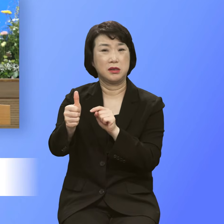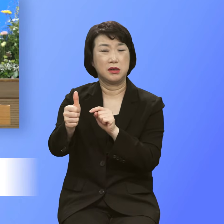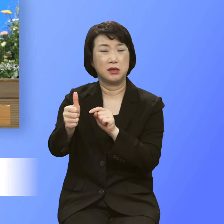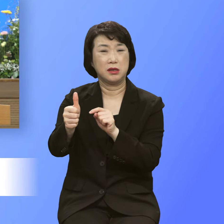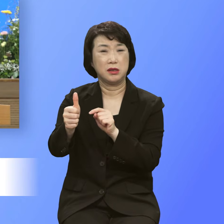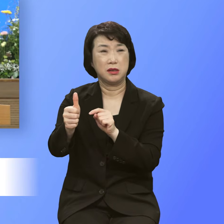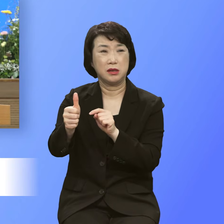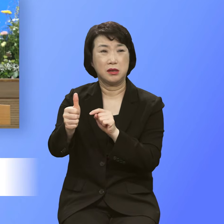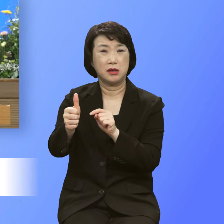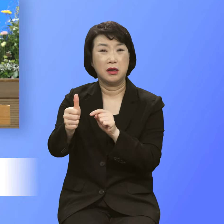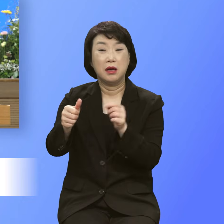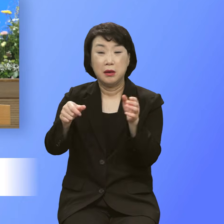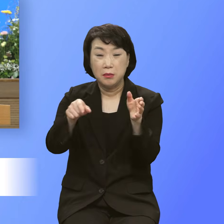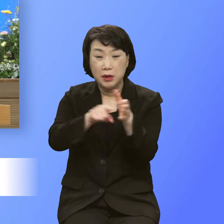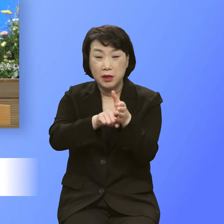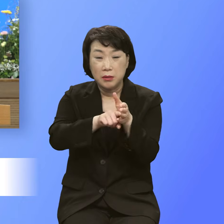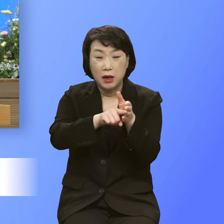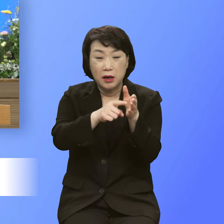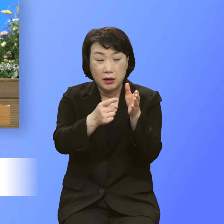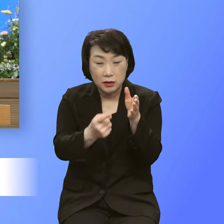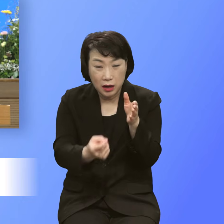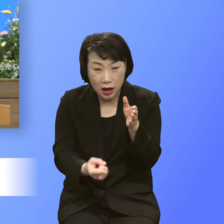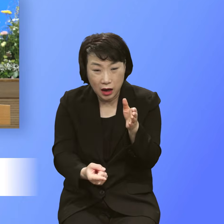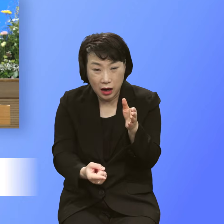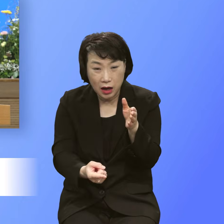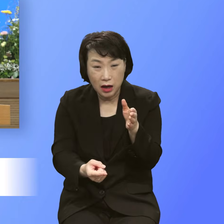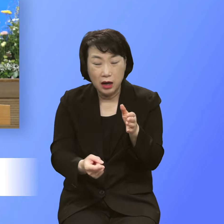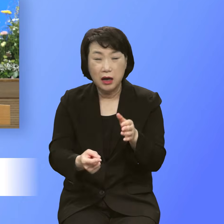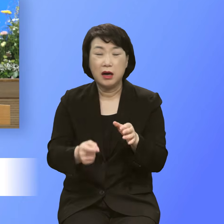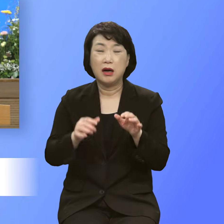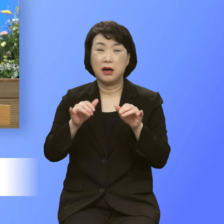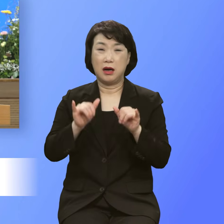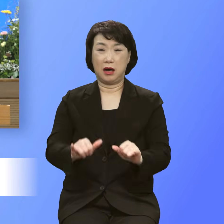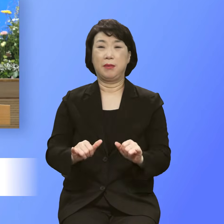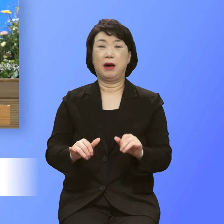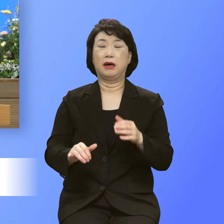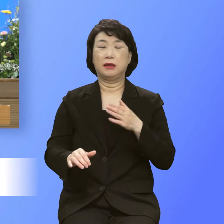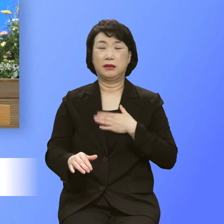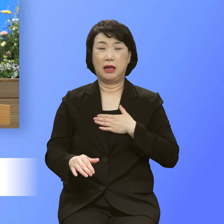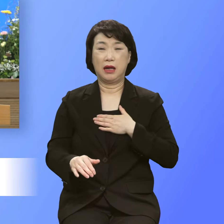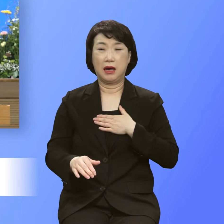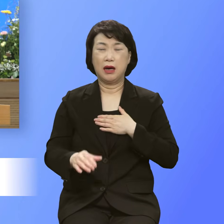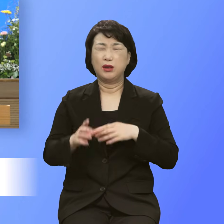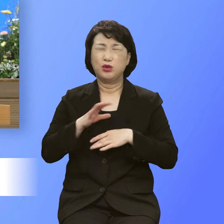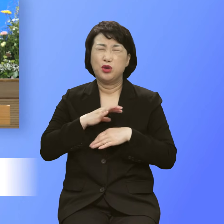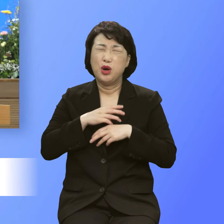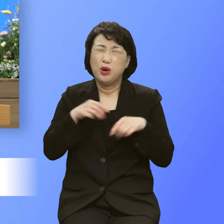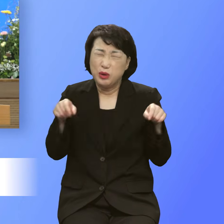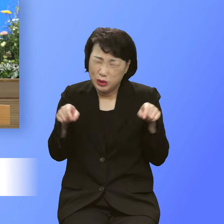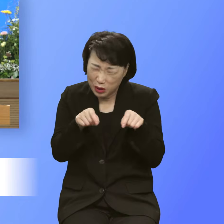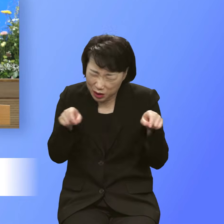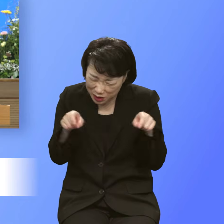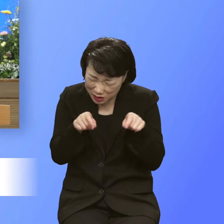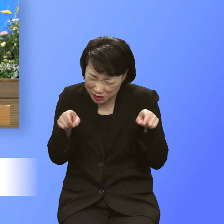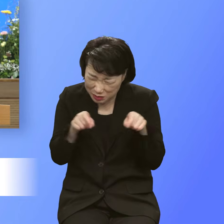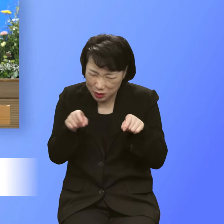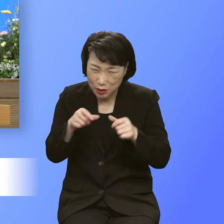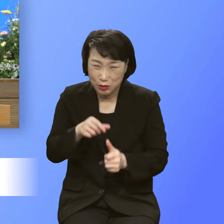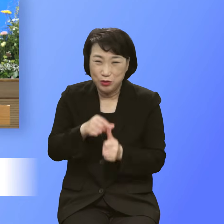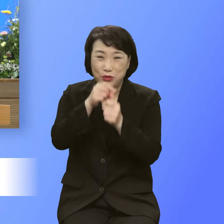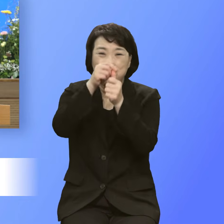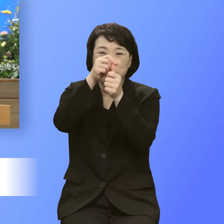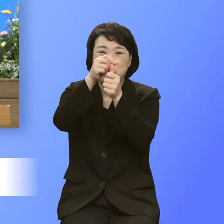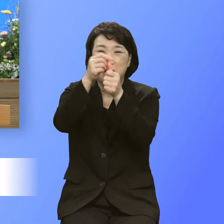혹시라도 믿음에서 타락될까 봐 내가 두렵고 떨림으로